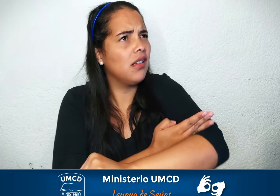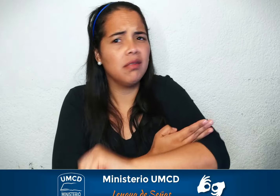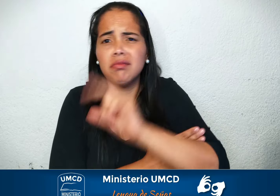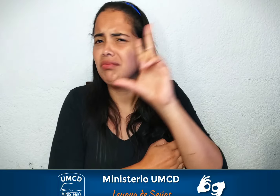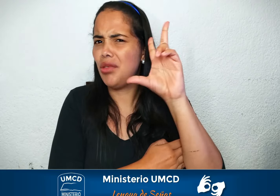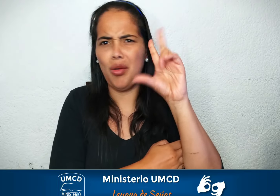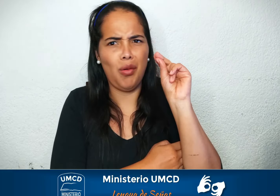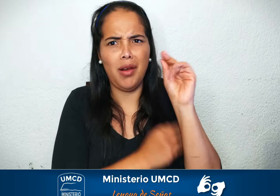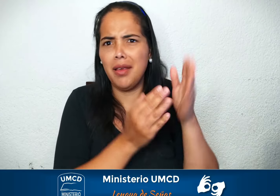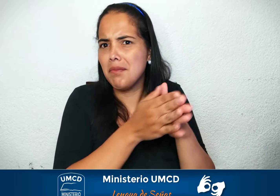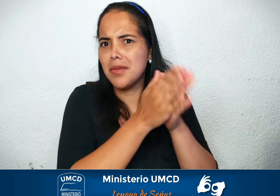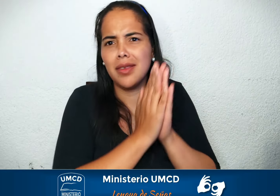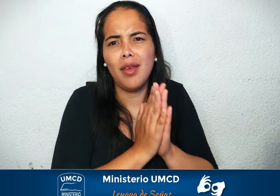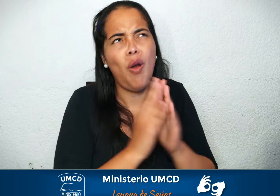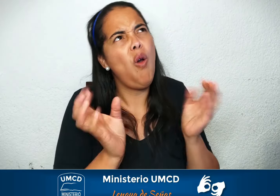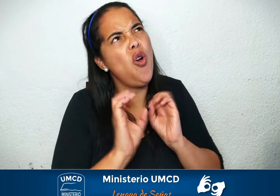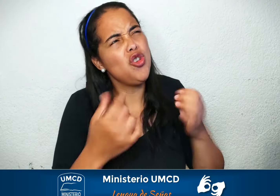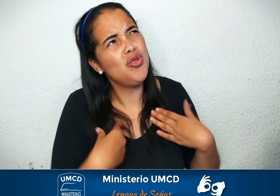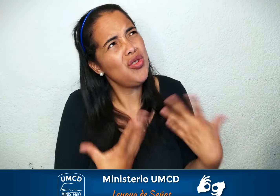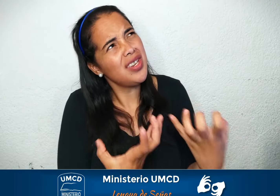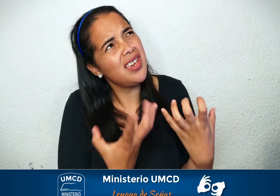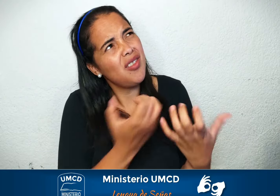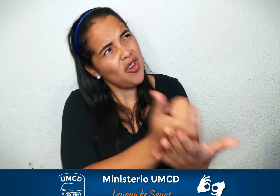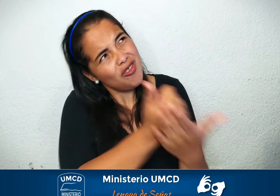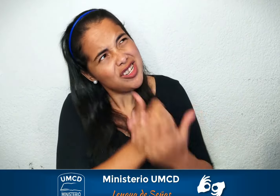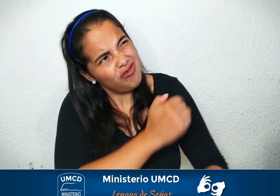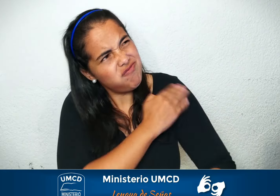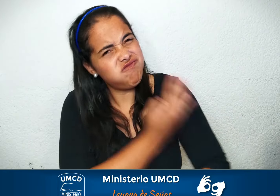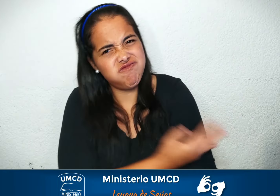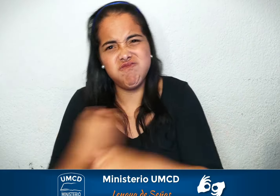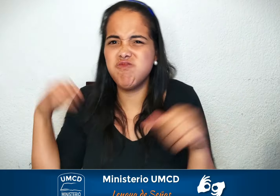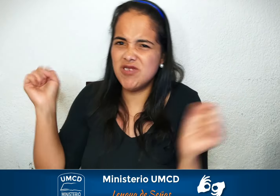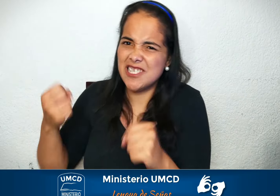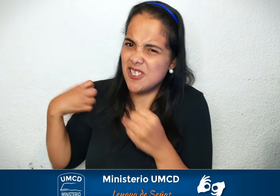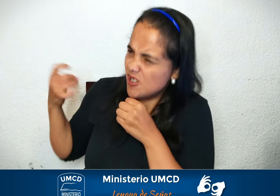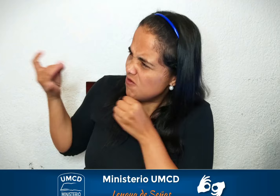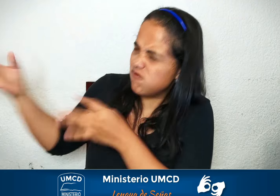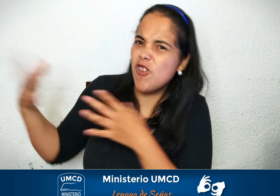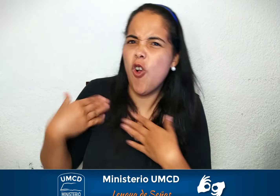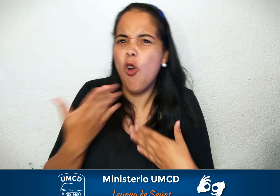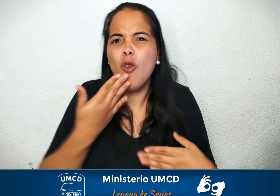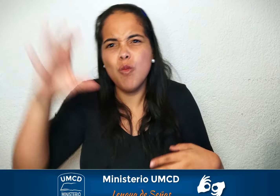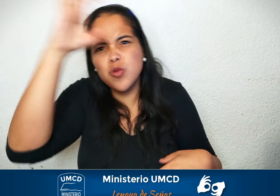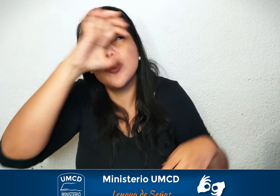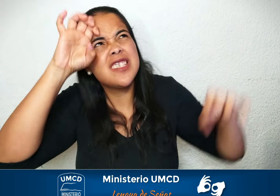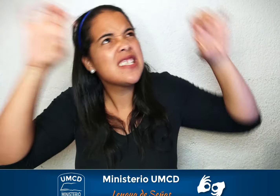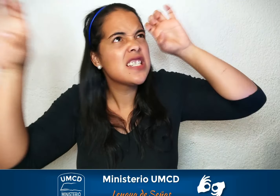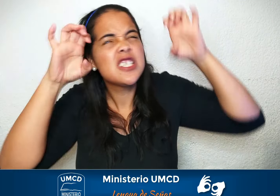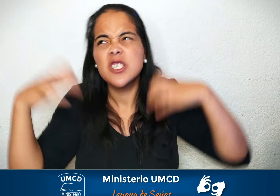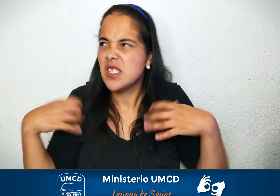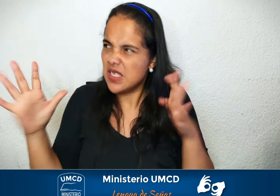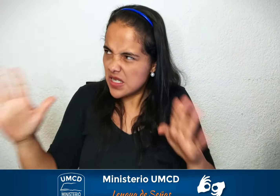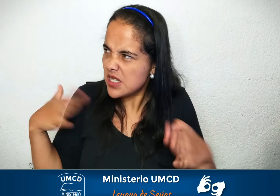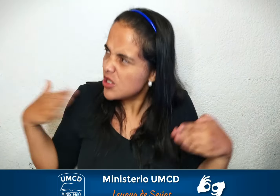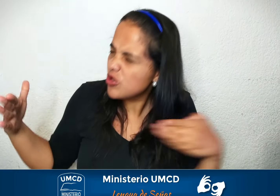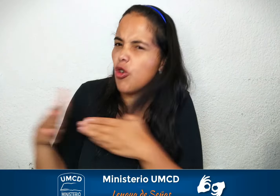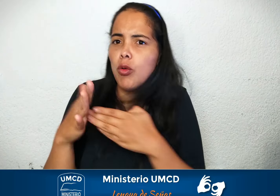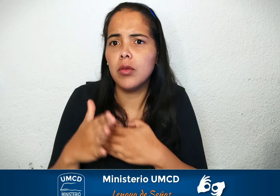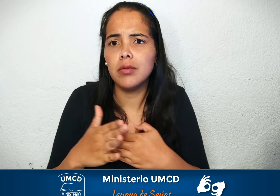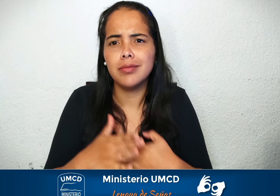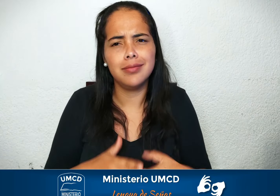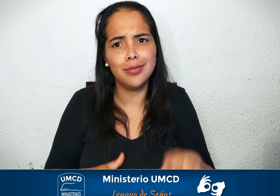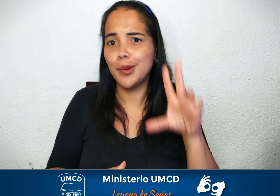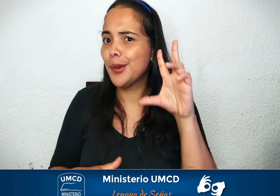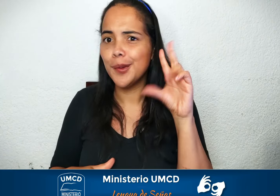no le pidió a Dios la capacidad mental para establecer una estrategia poderosa en contra del rey